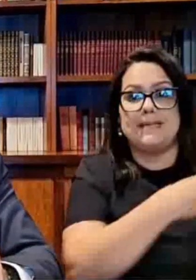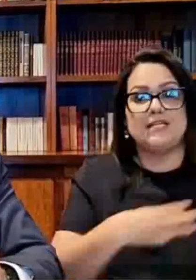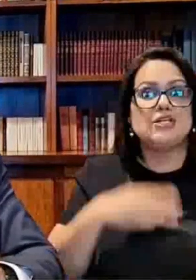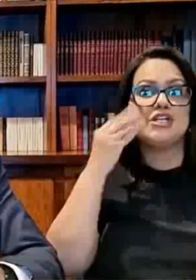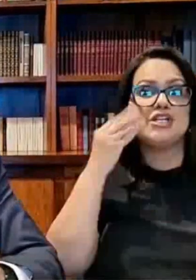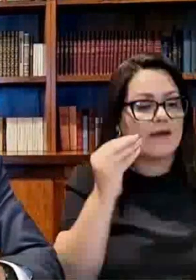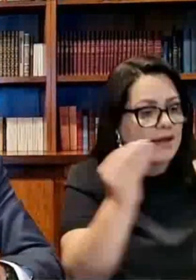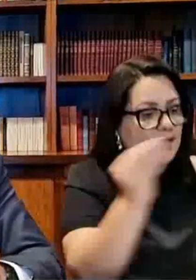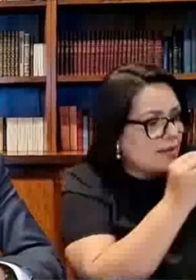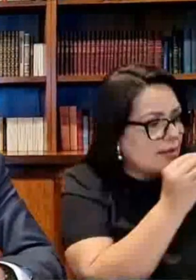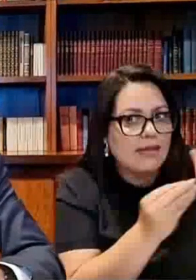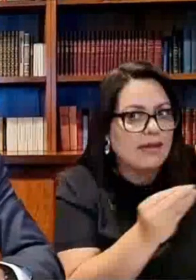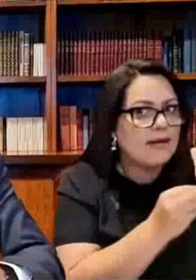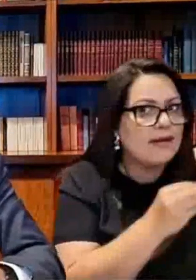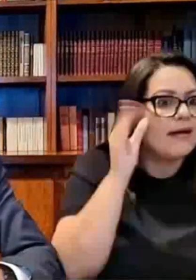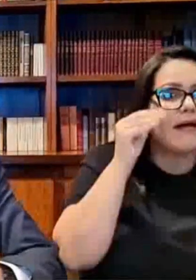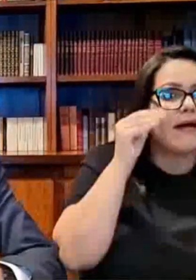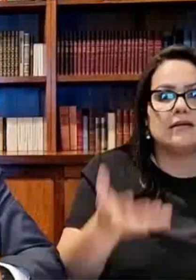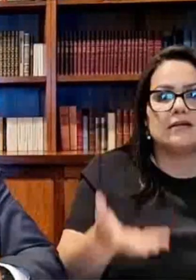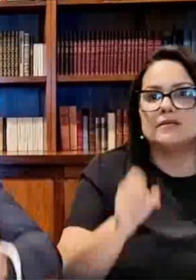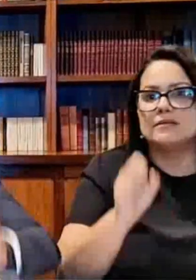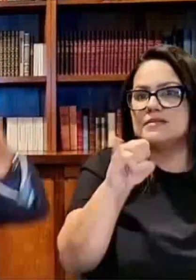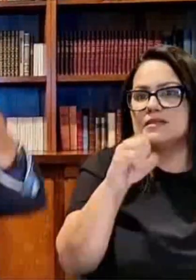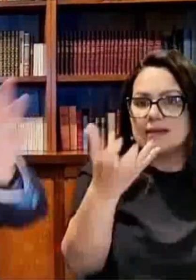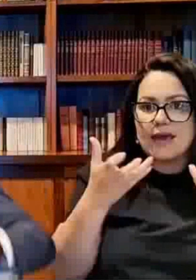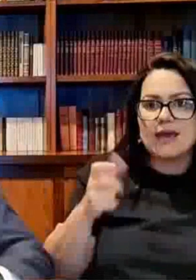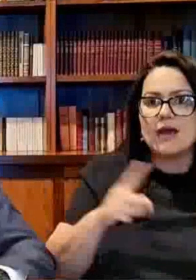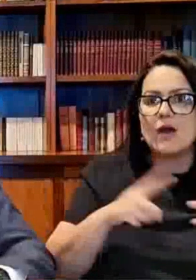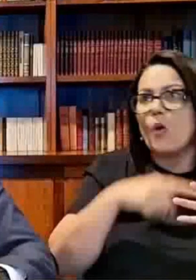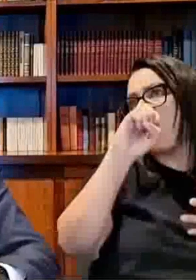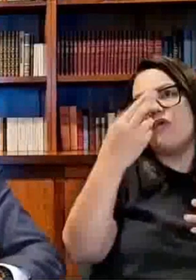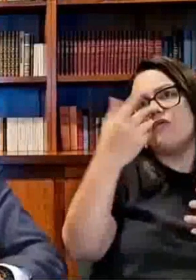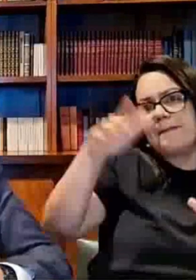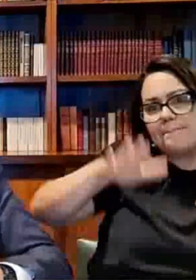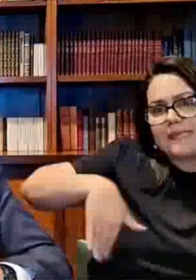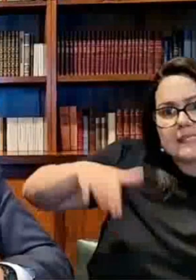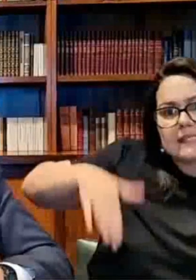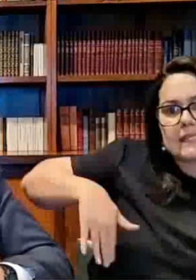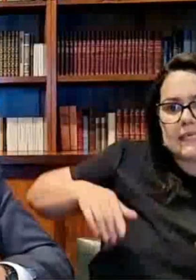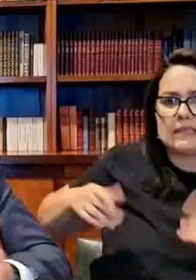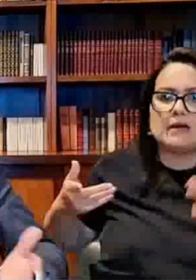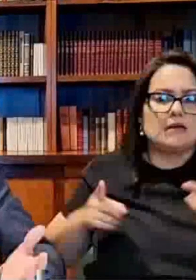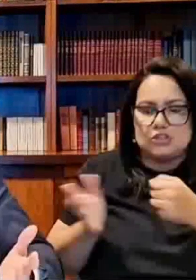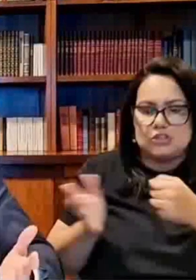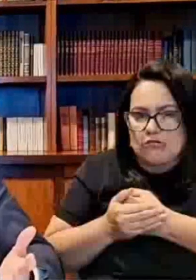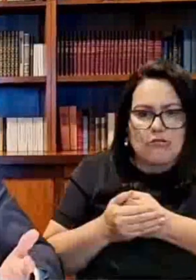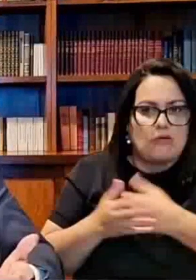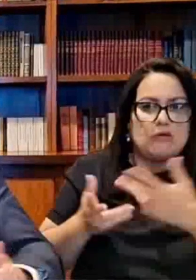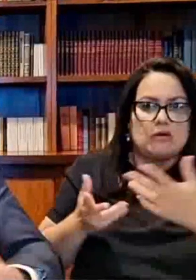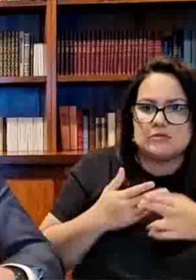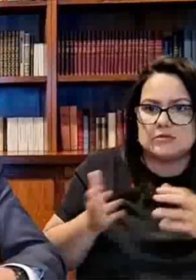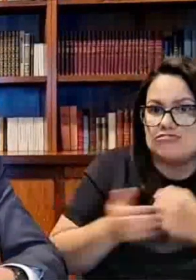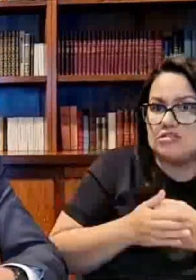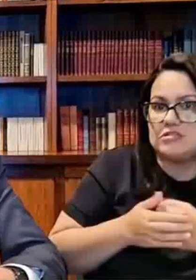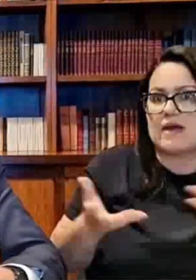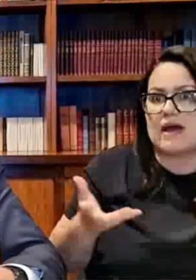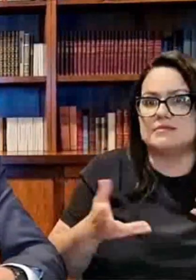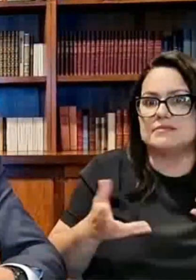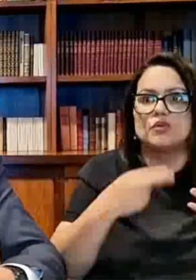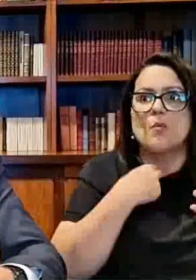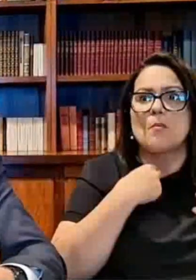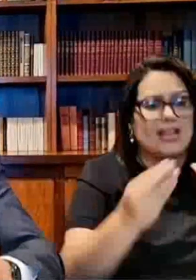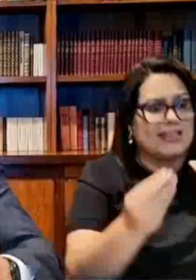piscina fim de mundo aí vai para praia tá com medo do mato é assim que ele age que não não